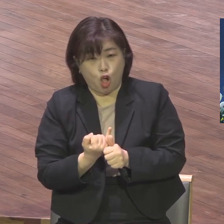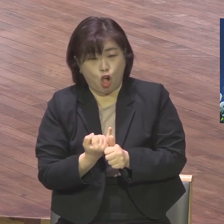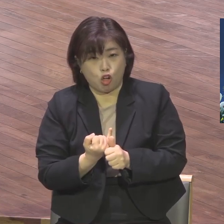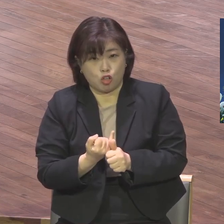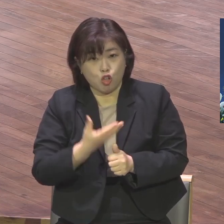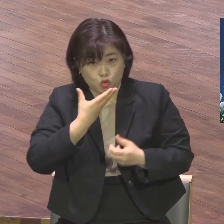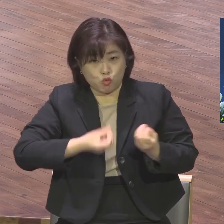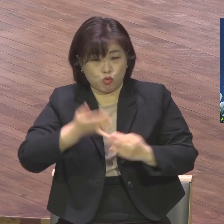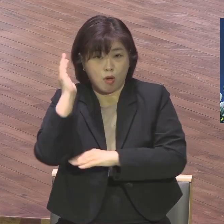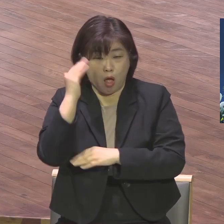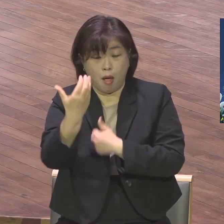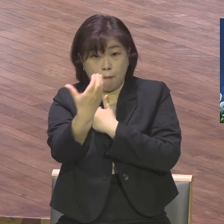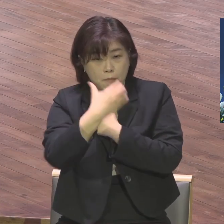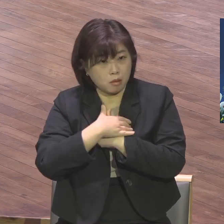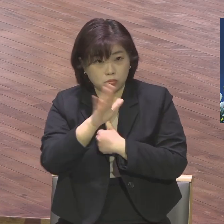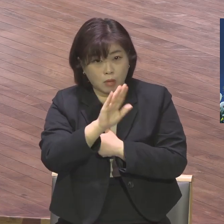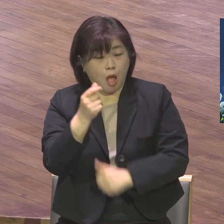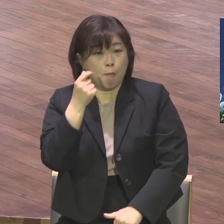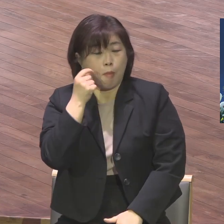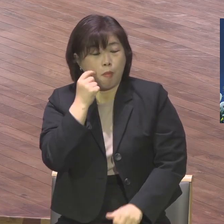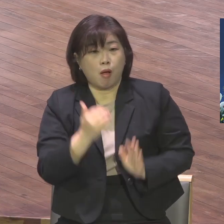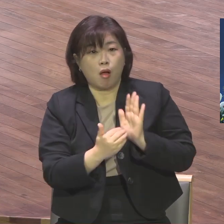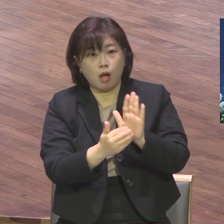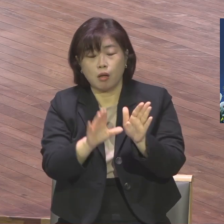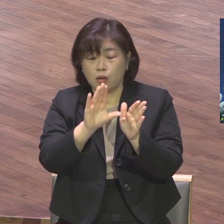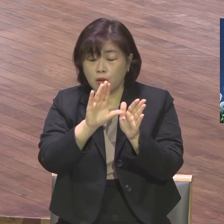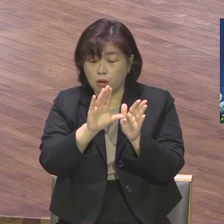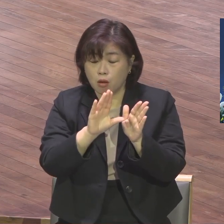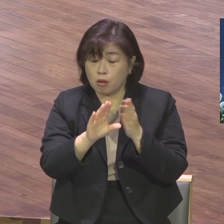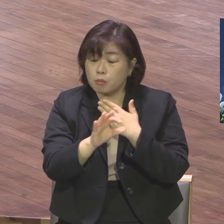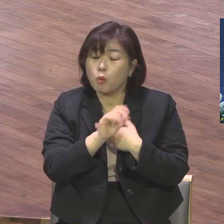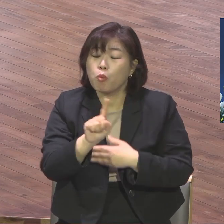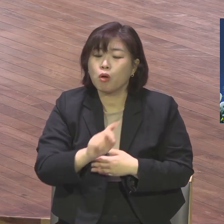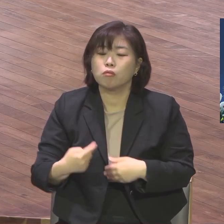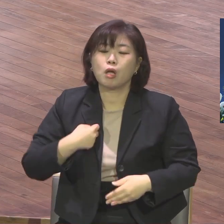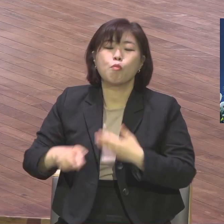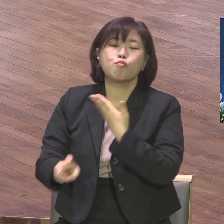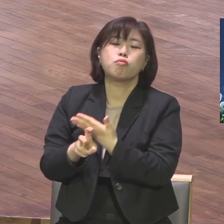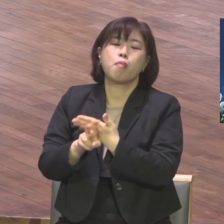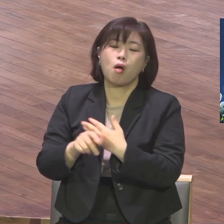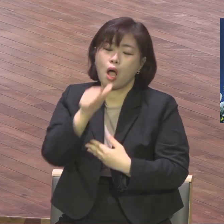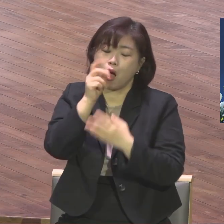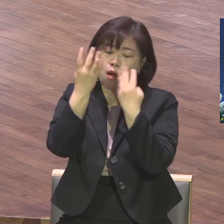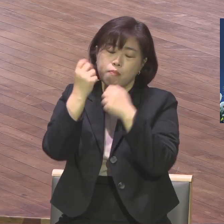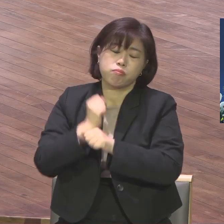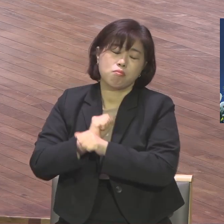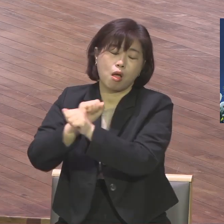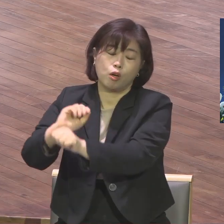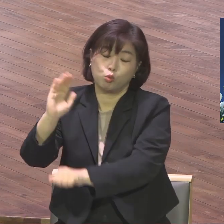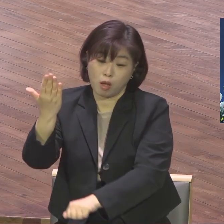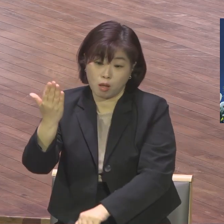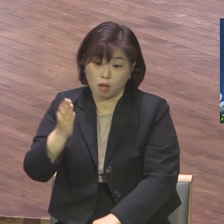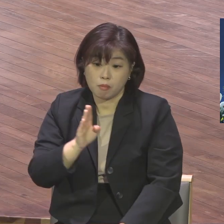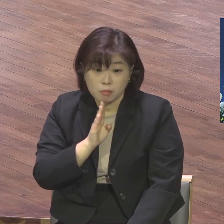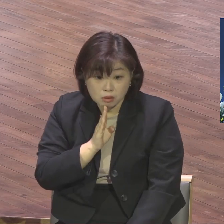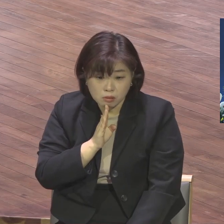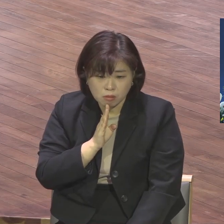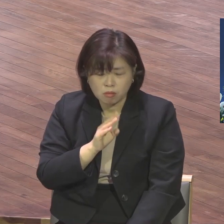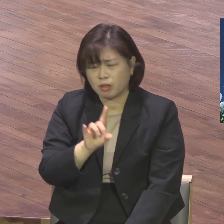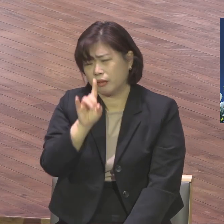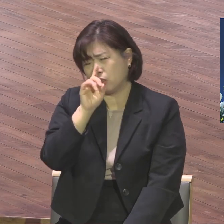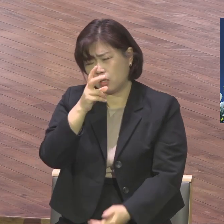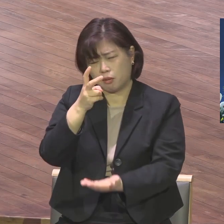차별 금지법에 걸려요. 벌금 내든지 가든지 이렇게 되기 때문에 제가 부탁을 좀 했습니다.